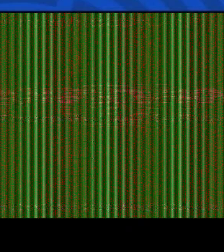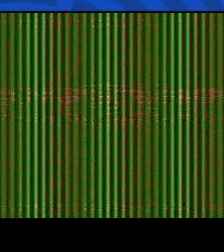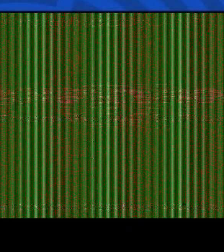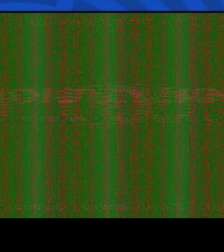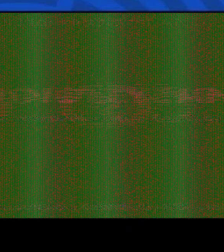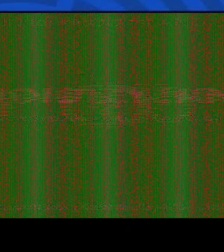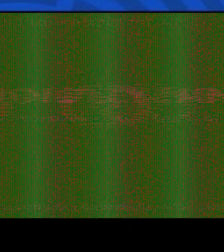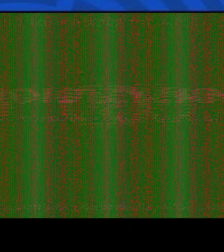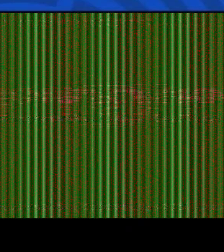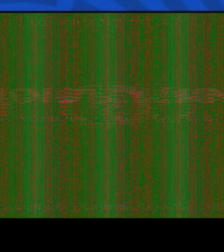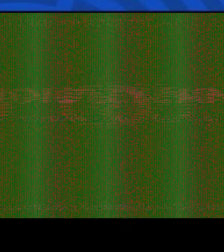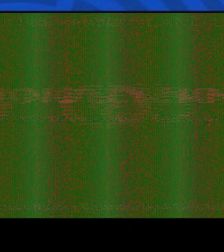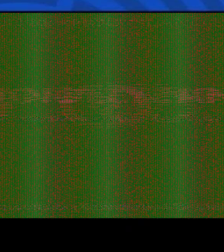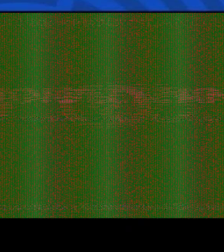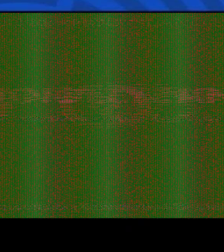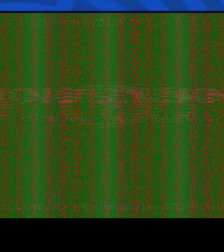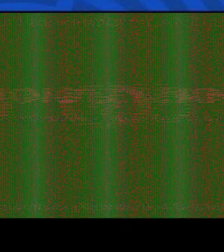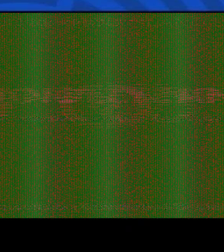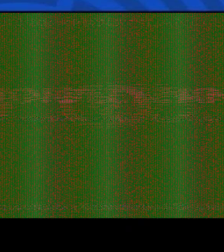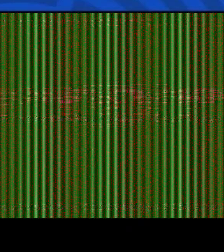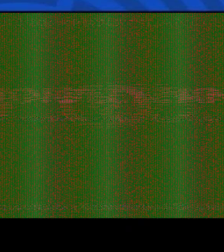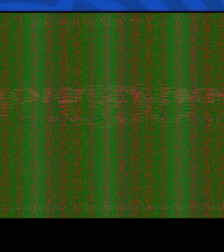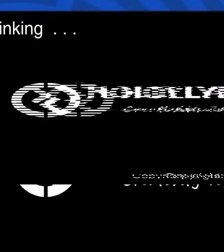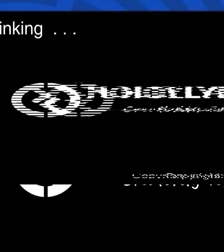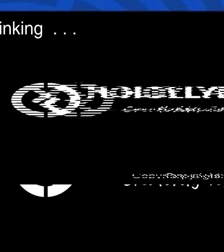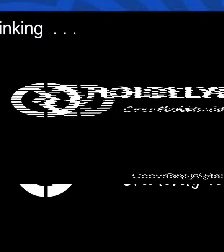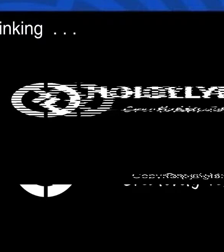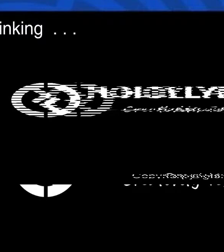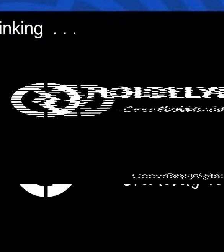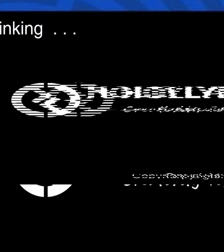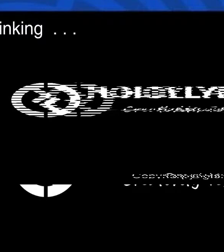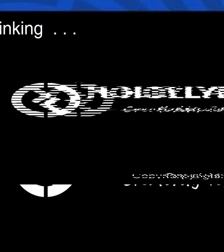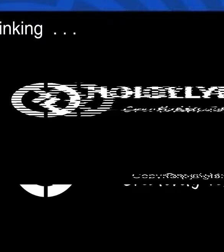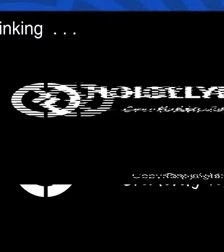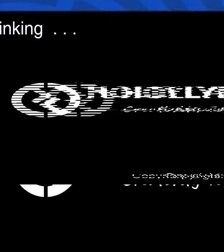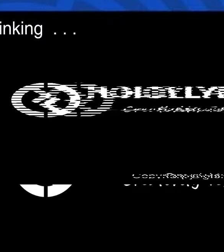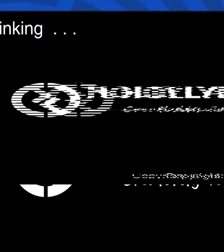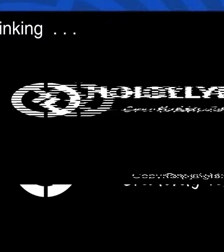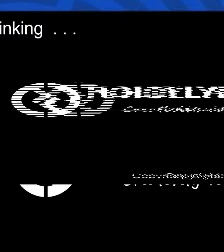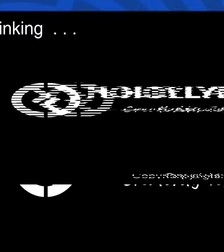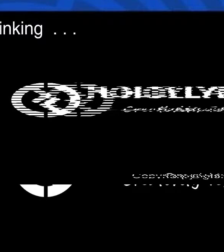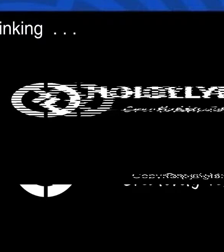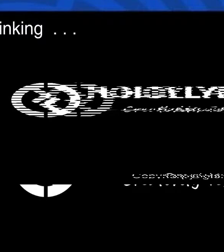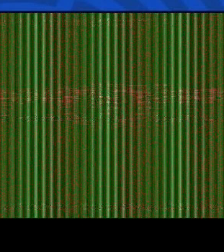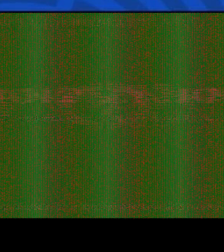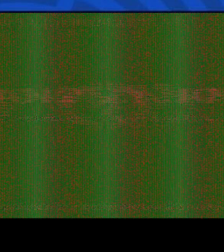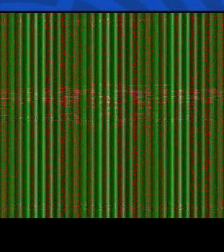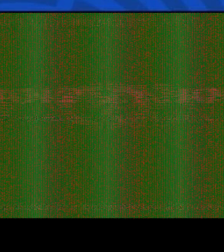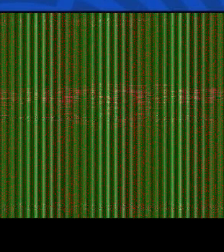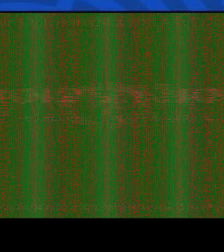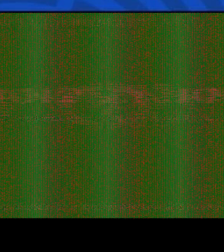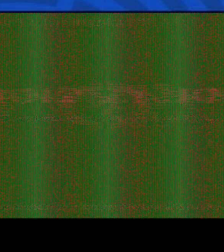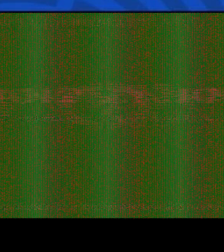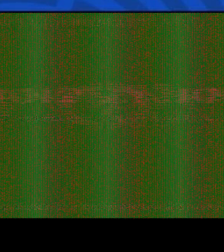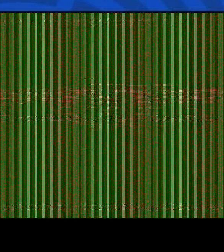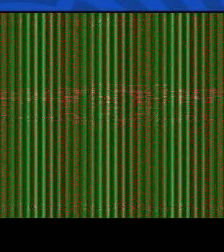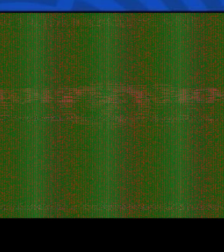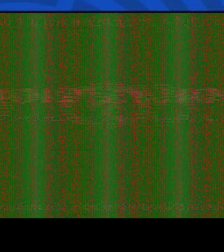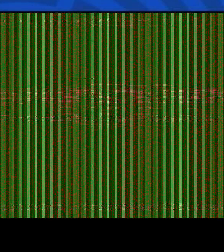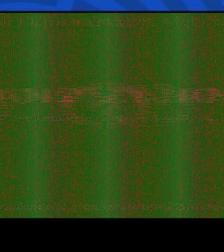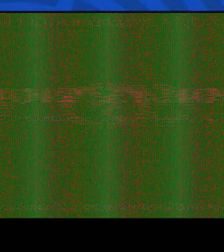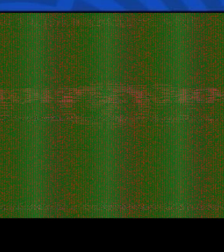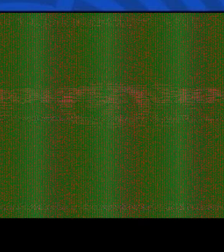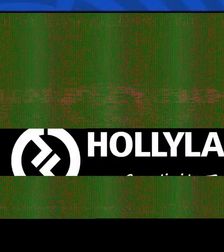vamos derrubar a casa. Mas aí nós vamos ter um acesso reto. No espetáculo de Natal, agora, na